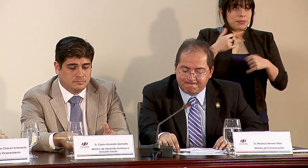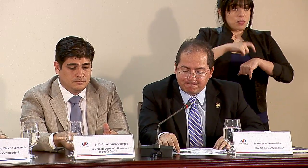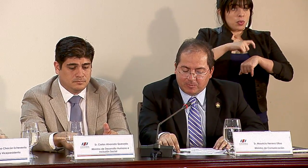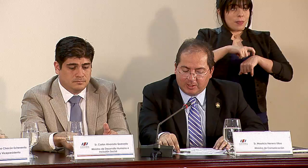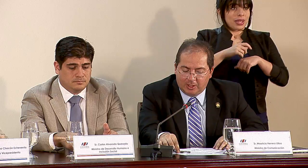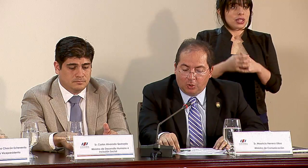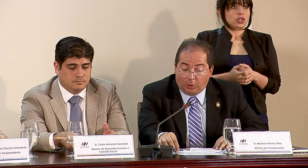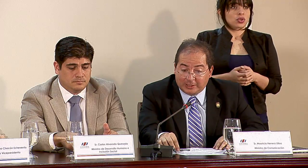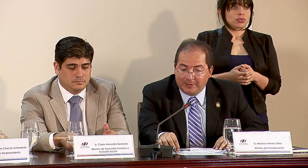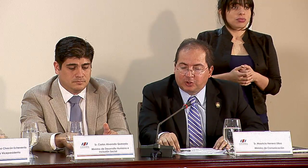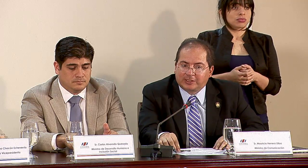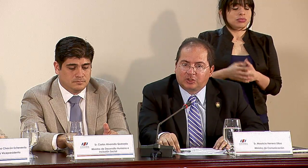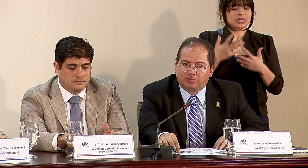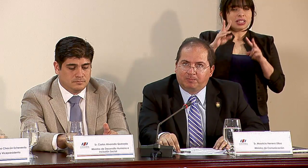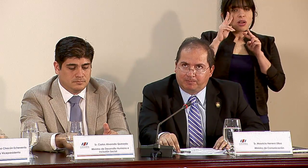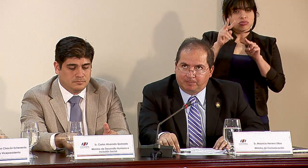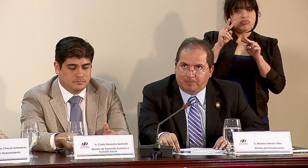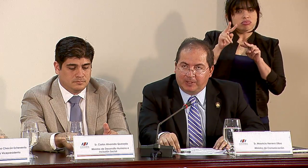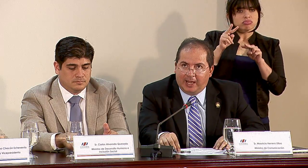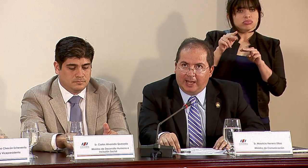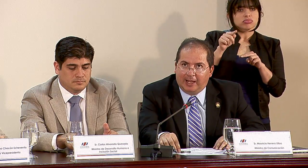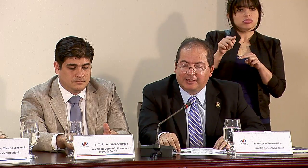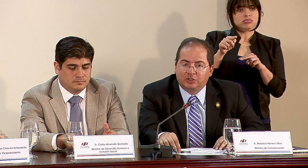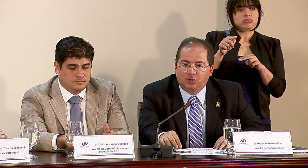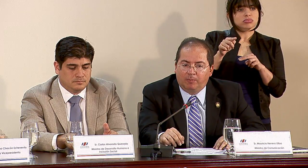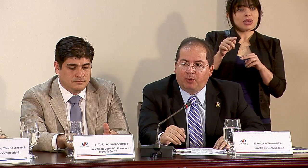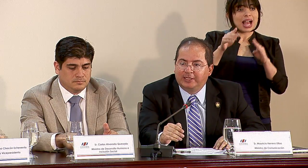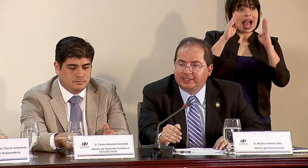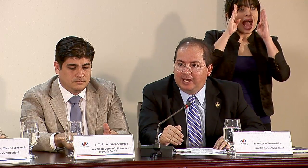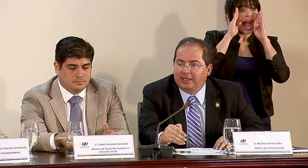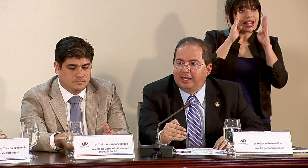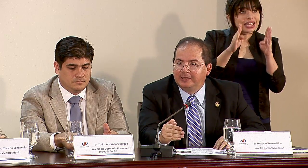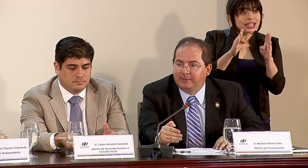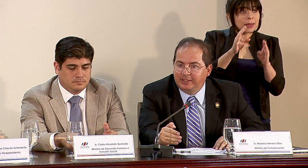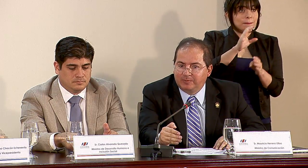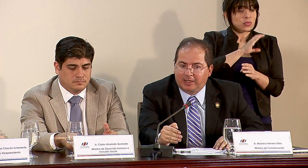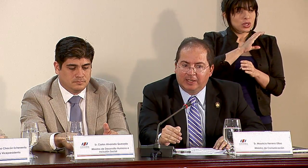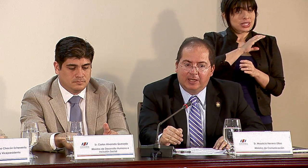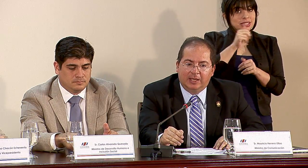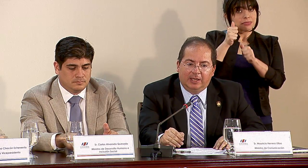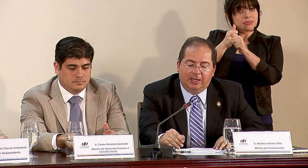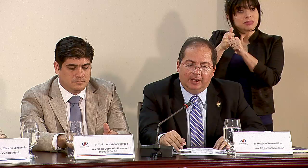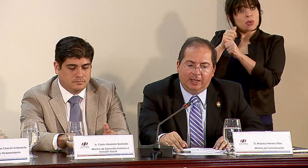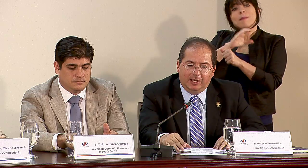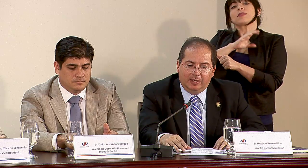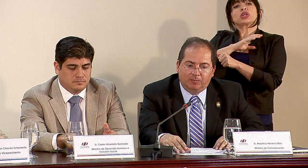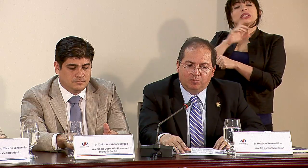lo que se ha visto es que la atención policial en sí misma